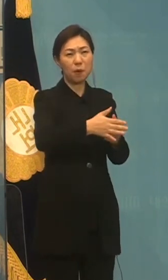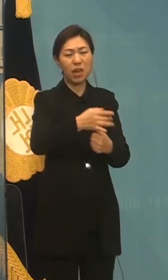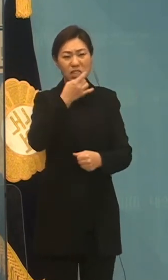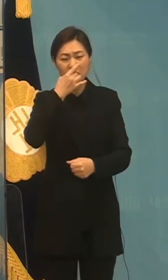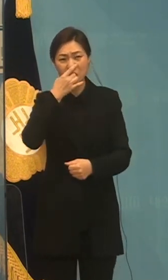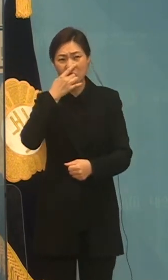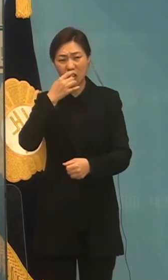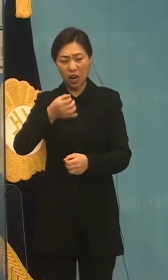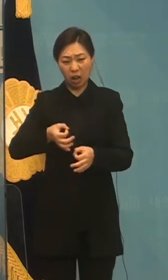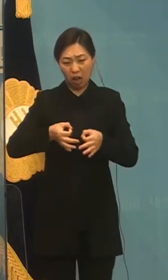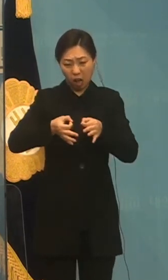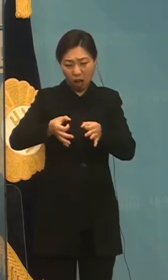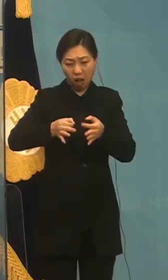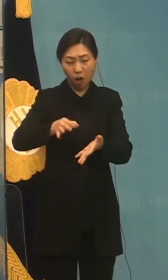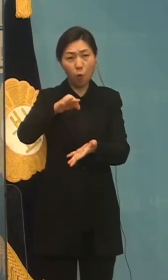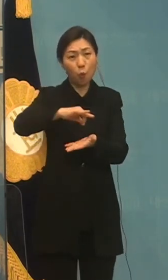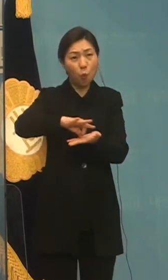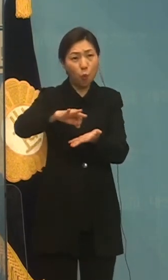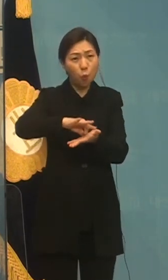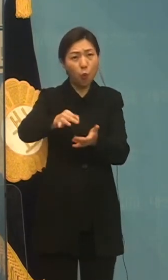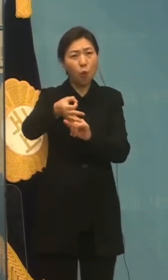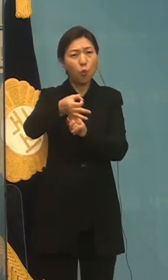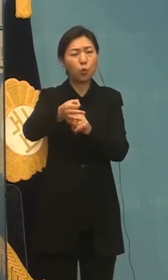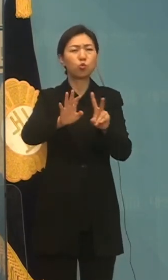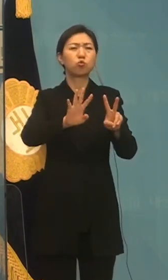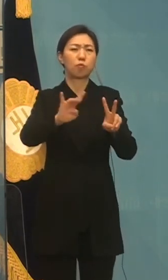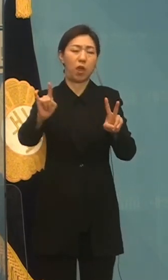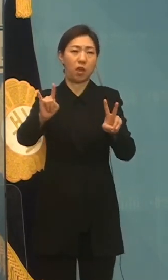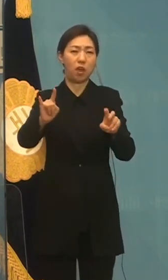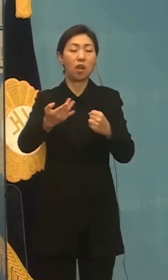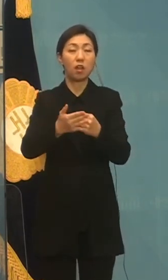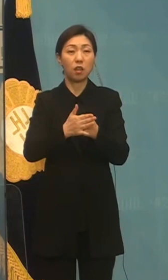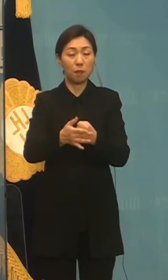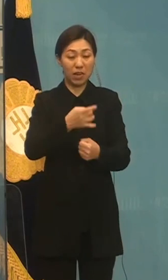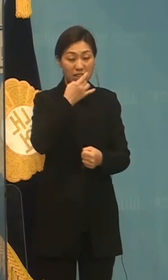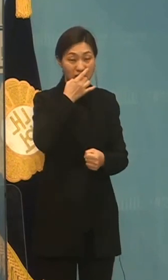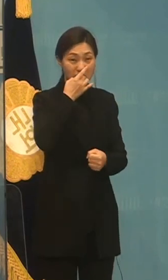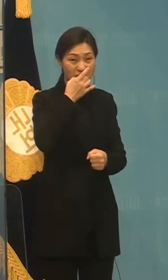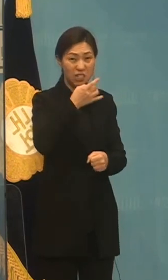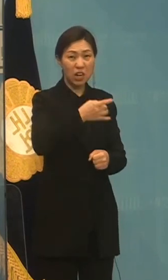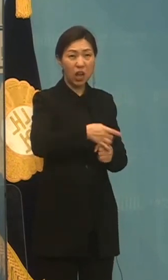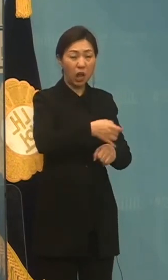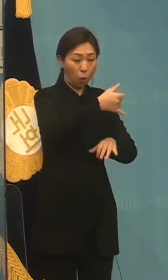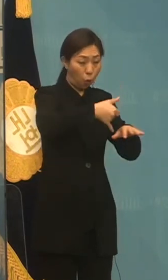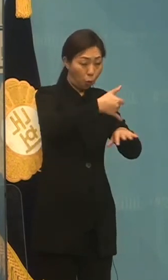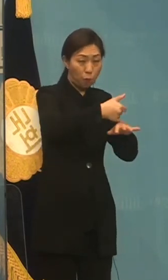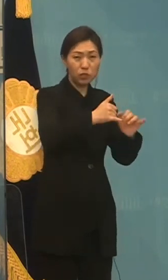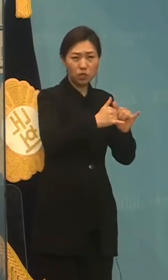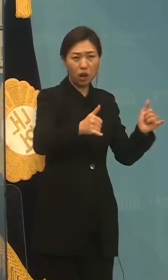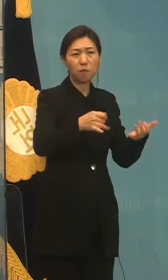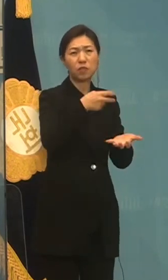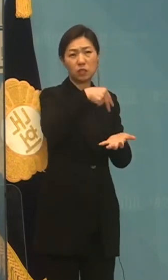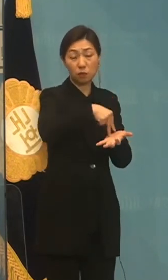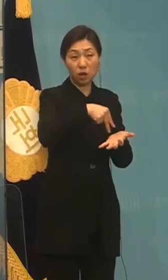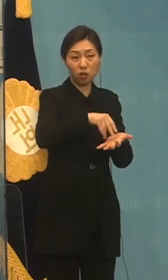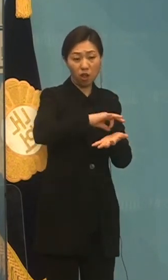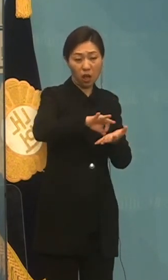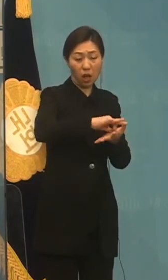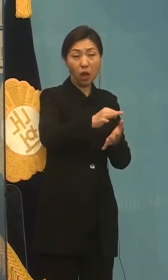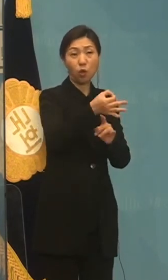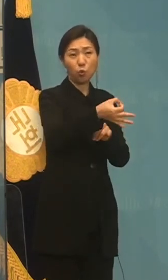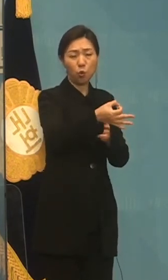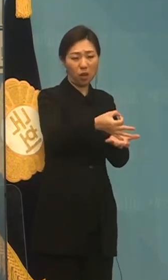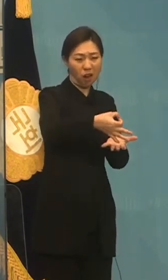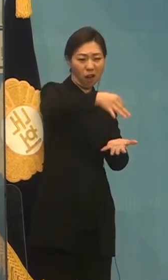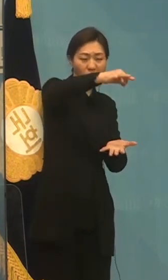비교해 2배 이상 급등했다. 그 결과 쌀 생산 농민들은 물가 상승에 따른 생산비 급등, 생산량